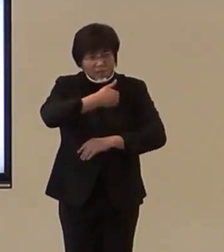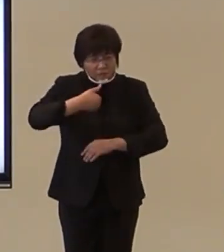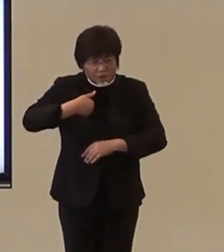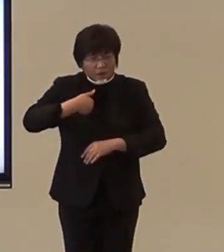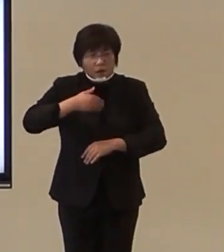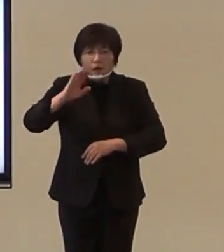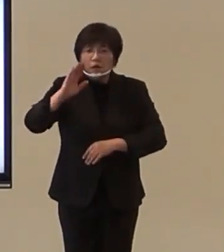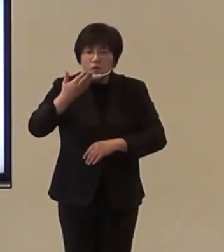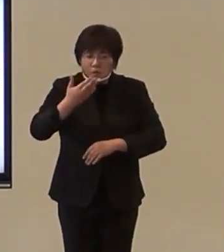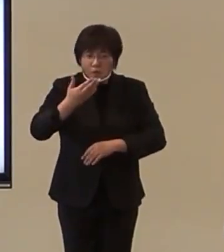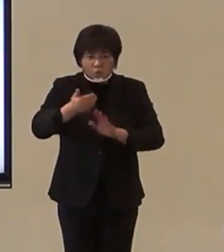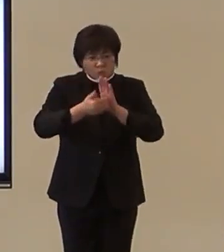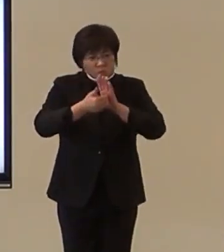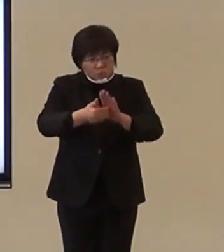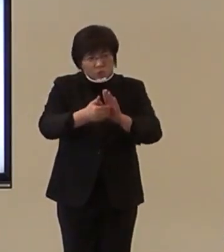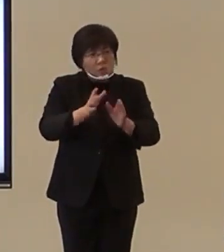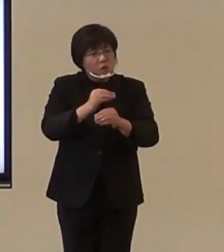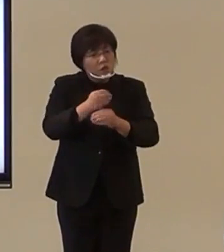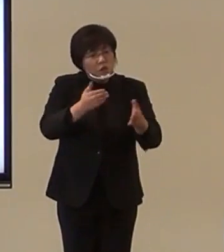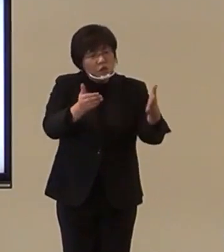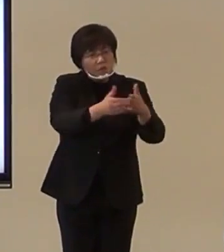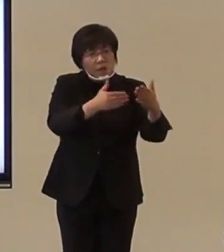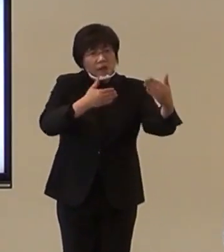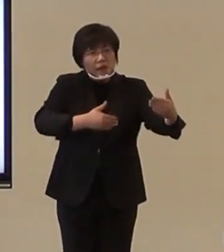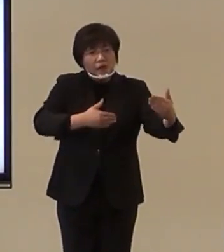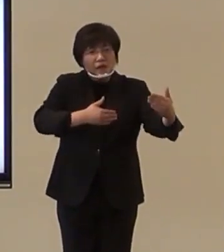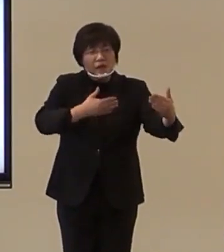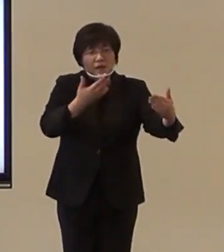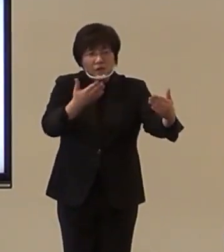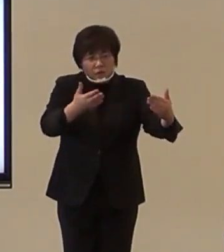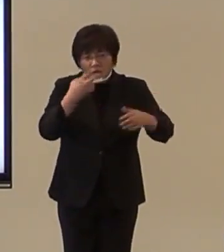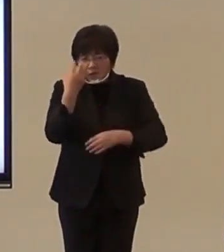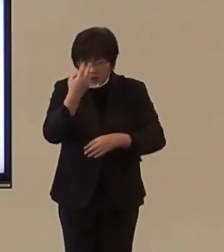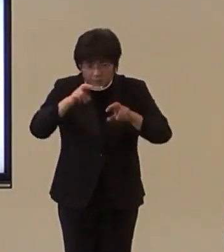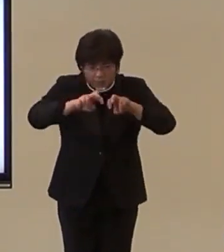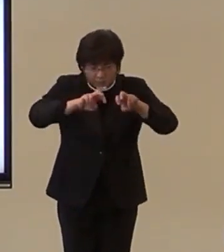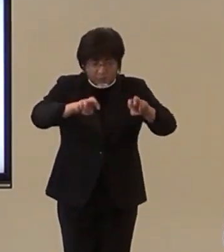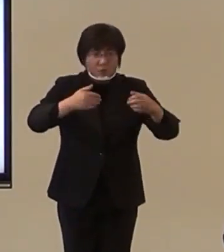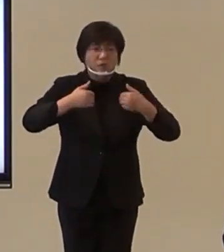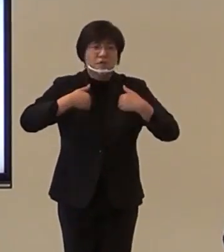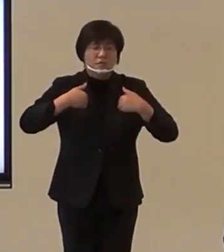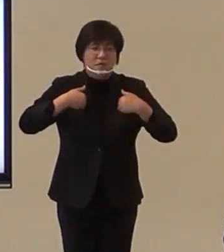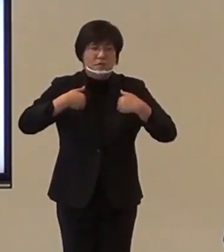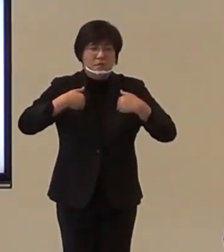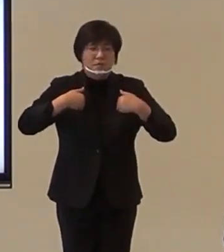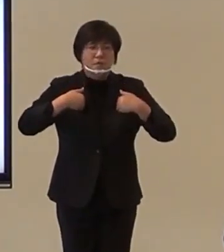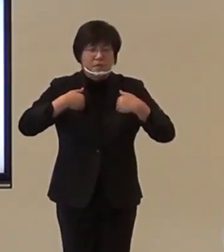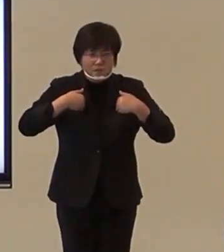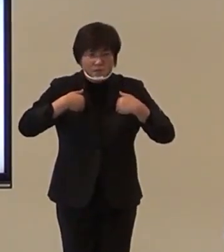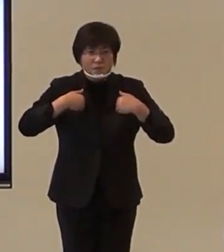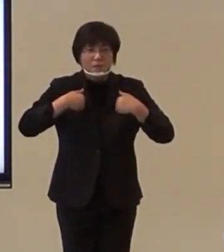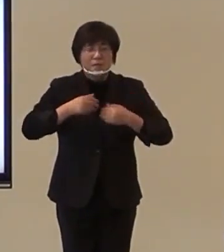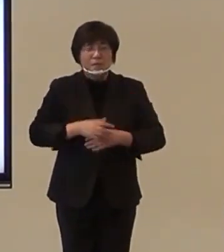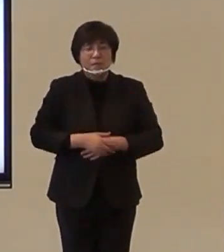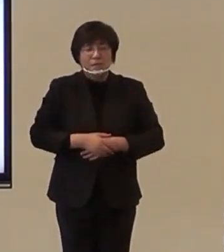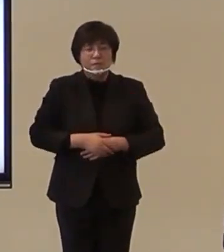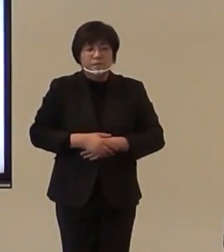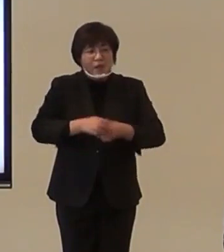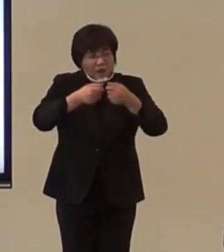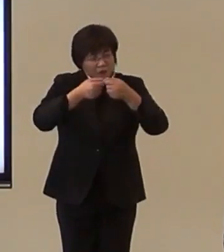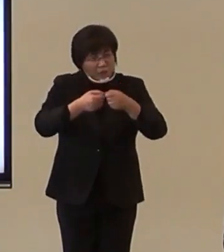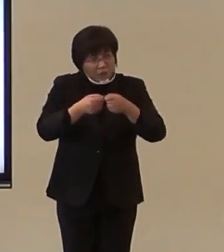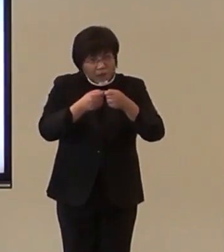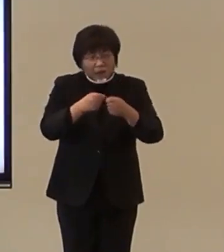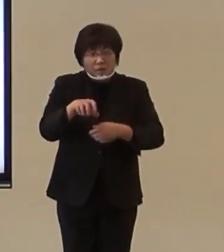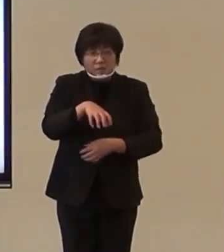、その抗体がいつまで持つのかということもやっていかなきゃいけないと思います。まあ、ここについてはね、まだ細かい話